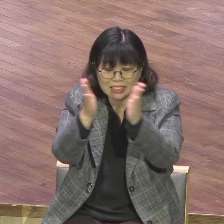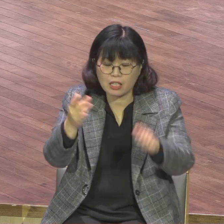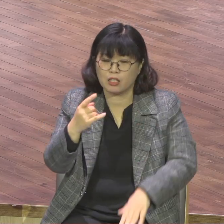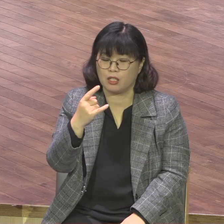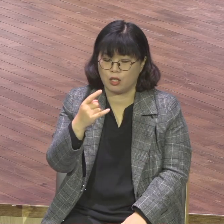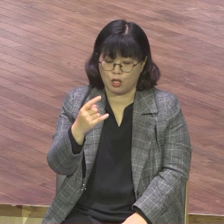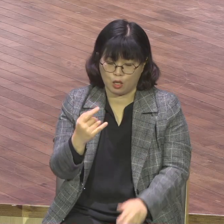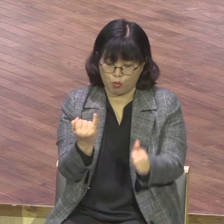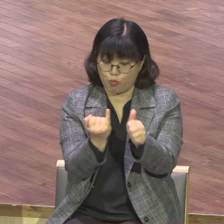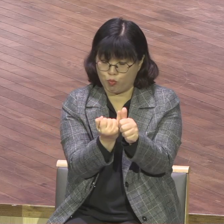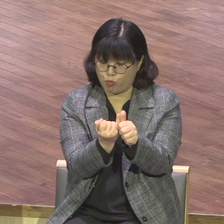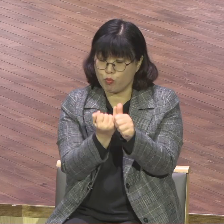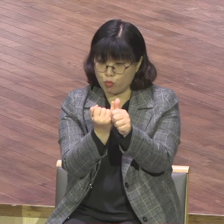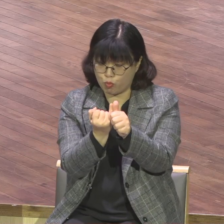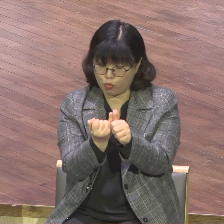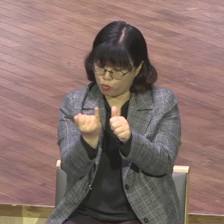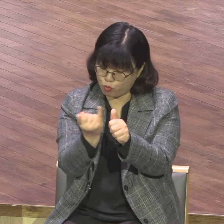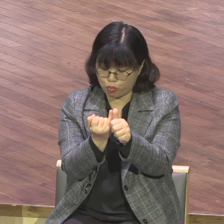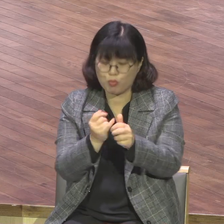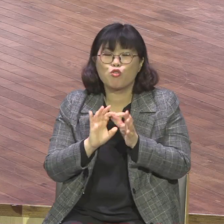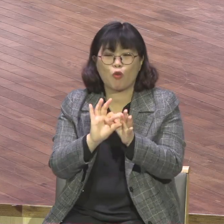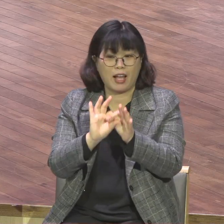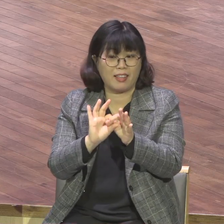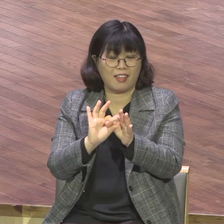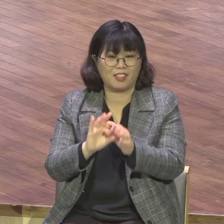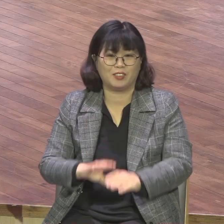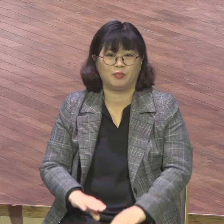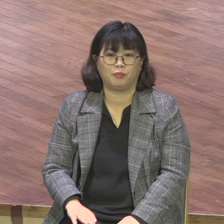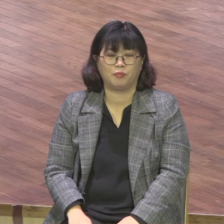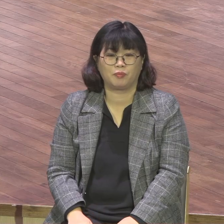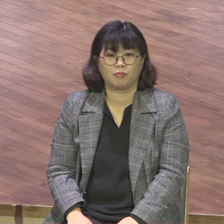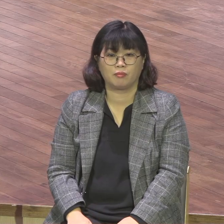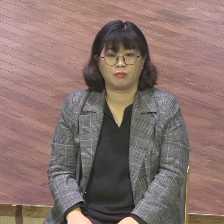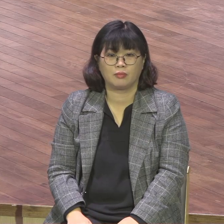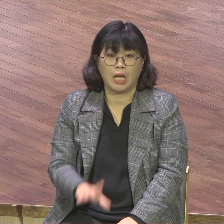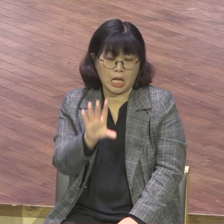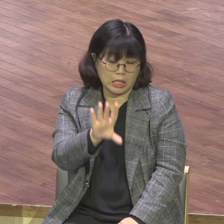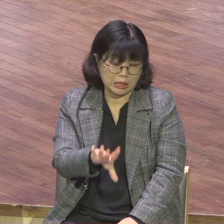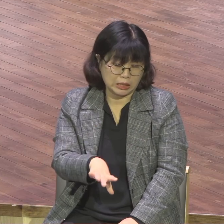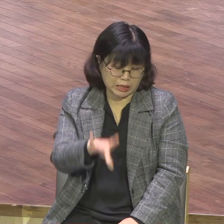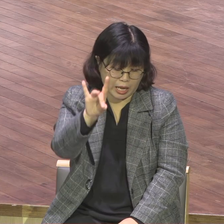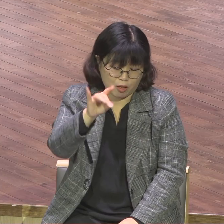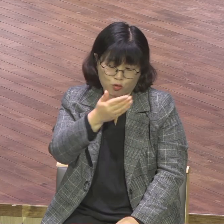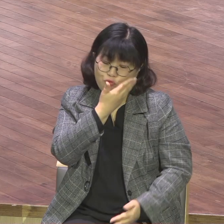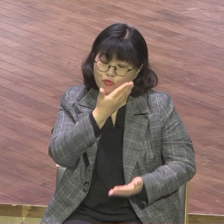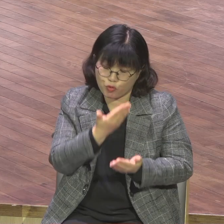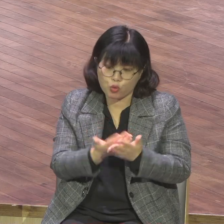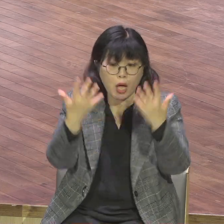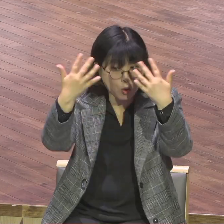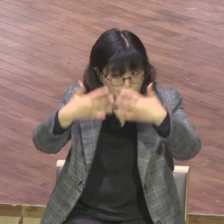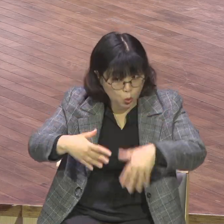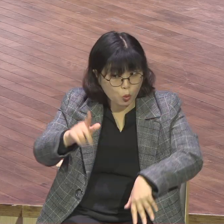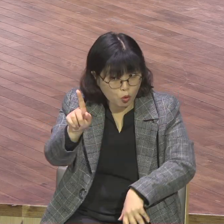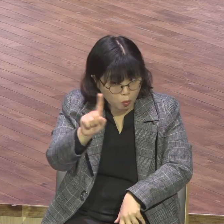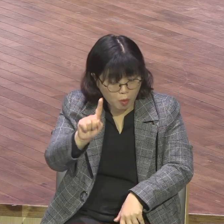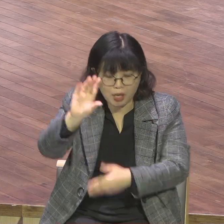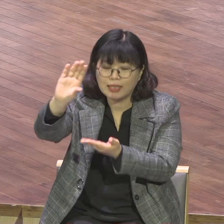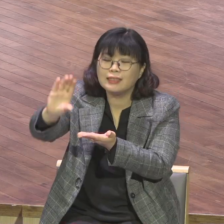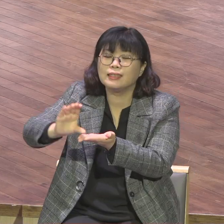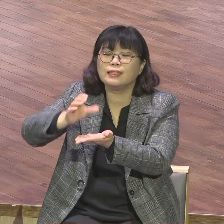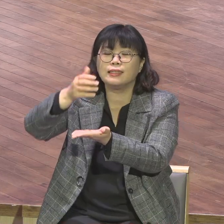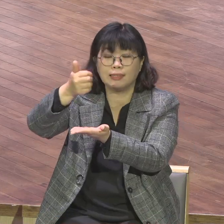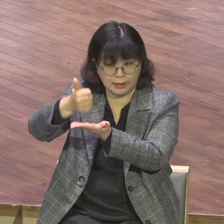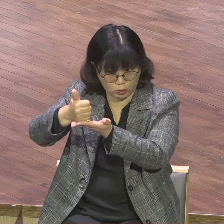경외함으로 첫째입니다. 우선되었다. 그리스도를 경외함으로, 그리스도를 예배함으로, 그리스도를